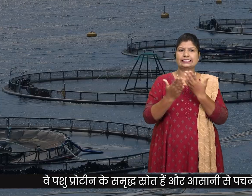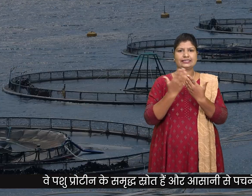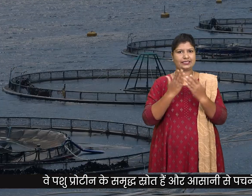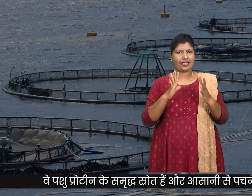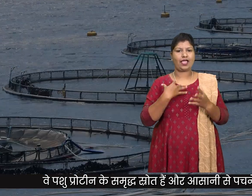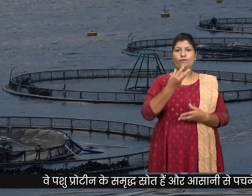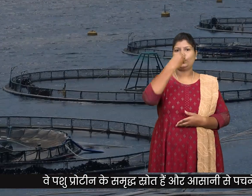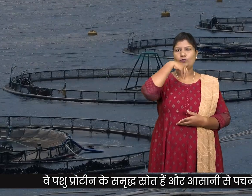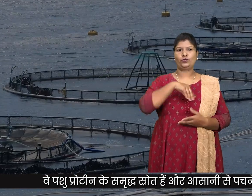सकते हैं।